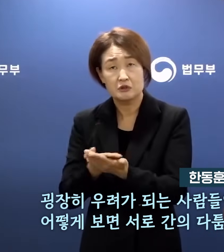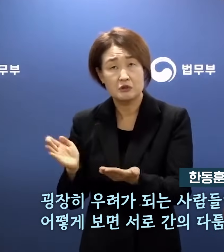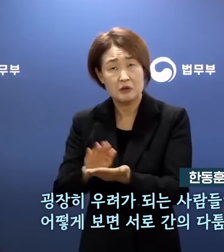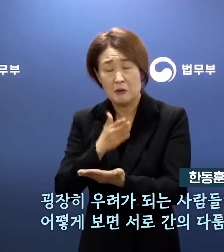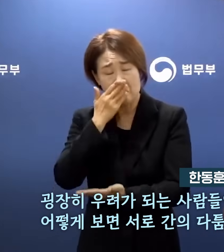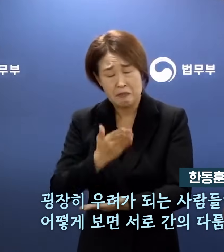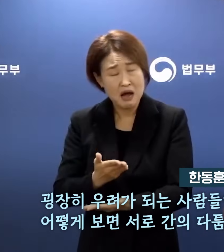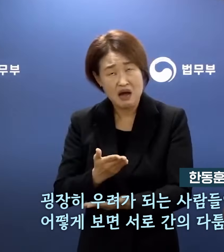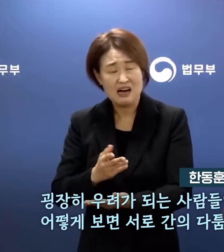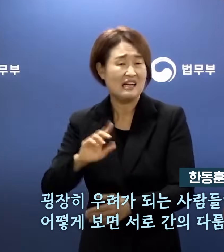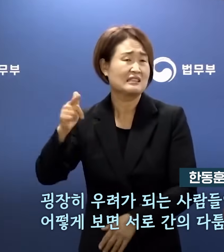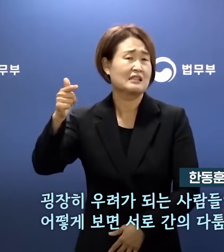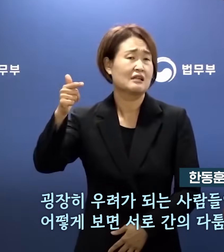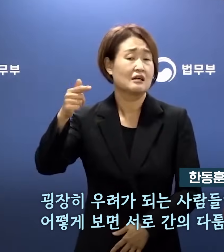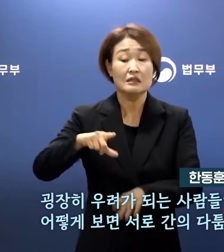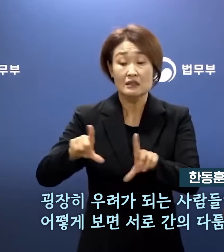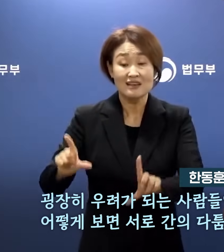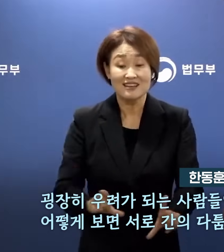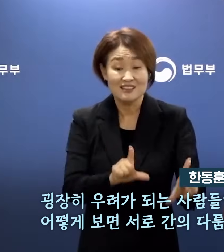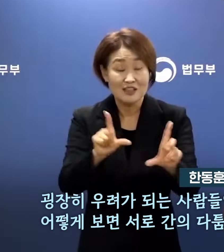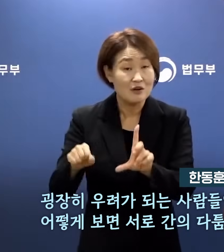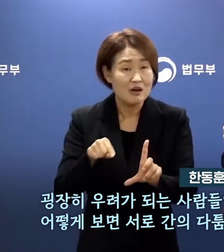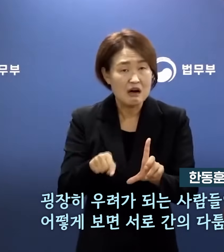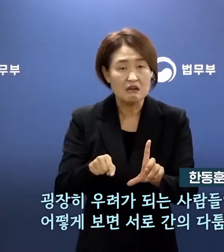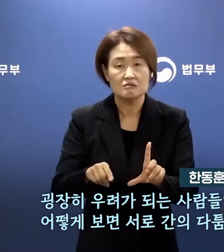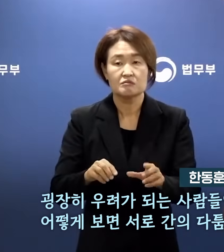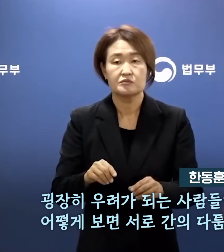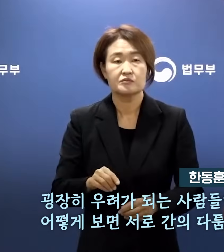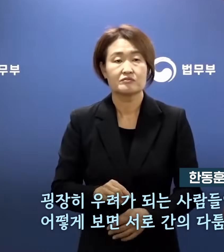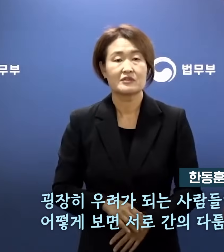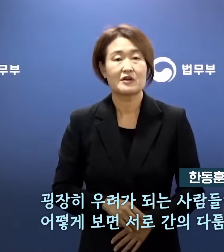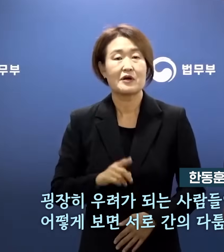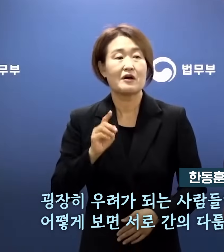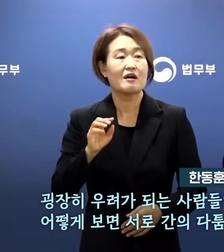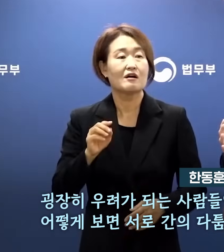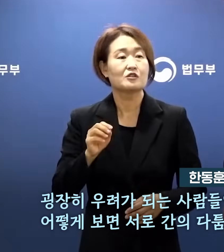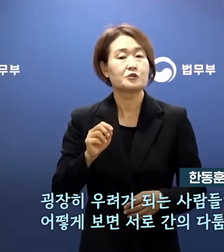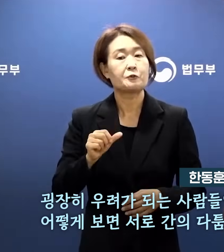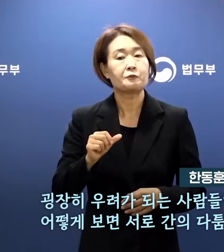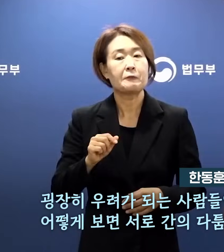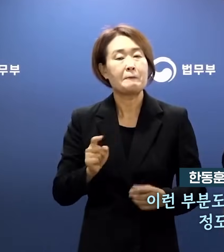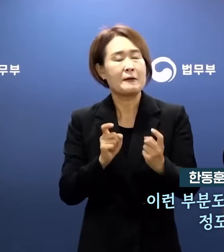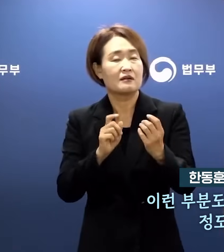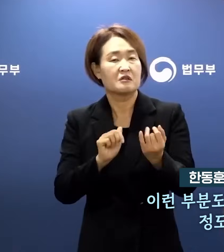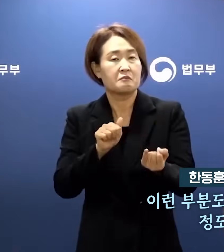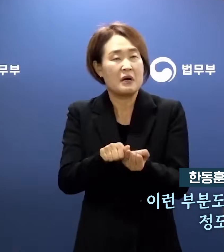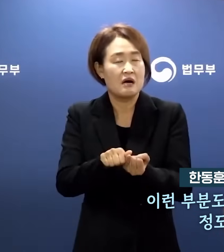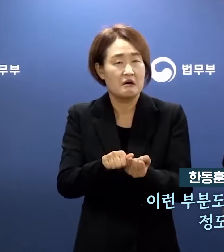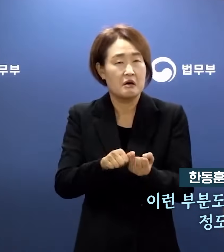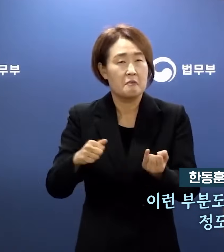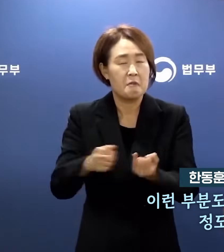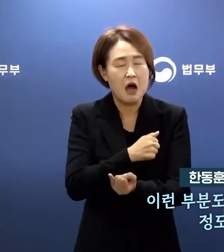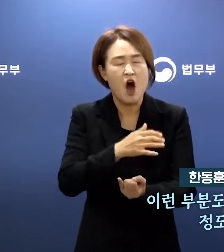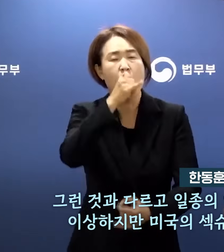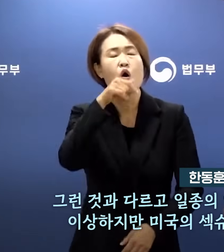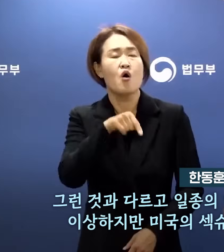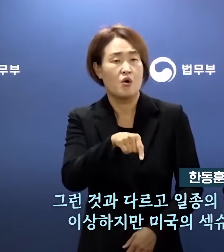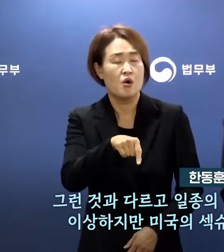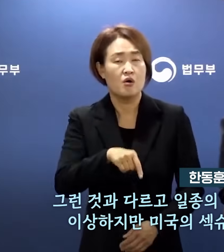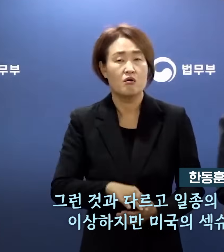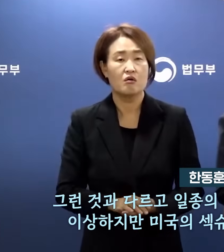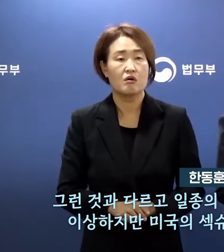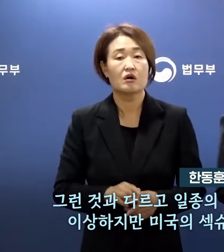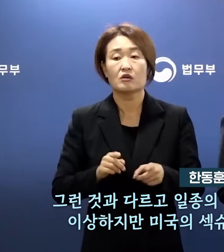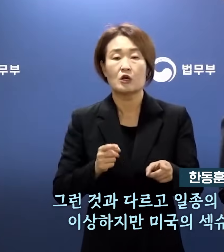그러니까 일상적으로 어떻게 보면 서로 간에 다툼에서 나오는 성폭력 사건이라든가 이런 부분도 있지 않습니까? 정도가 있죠.